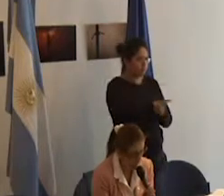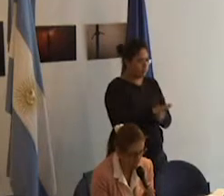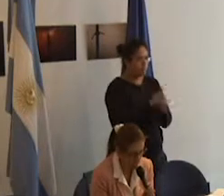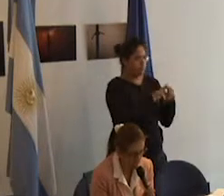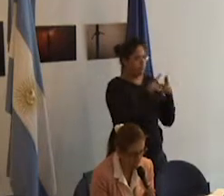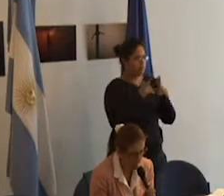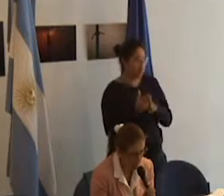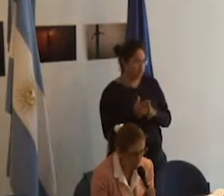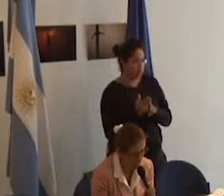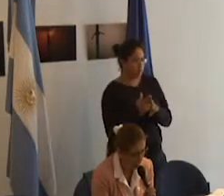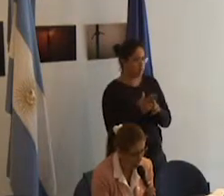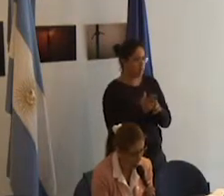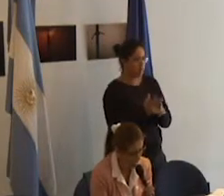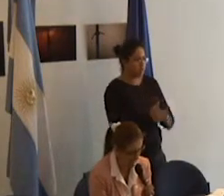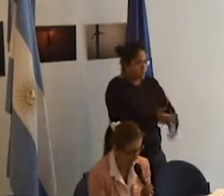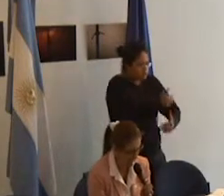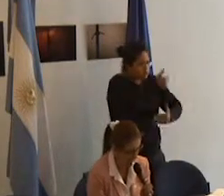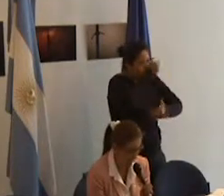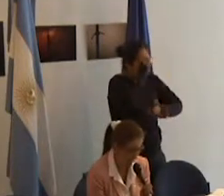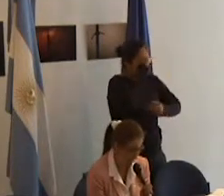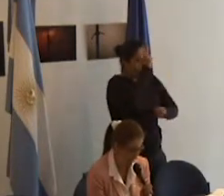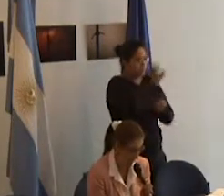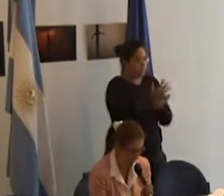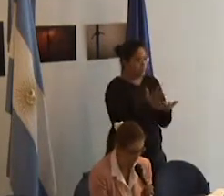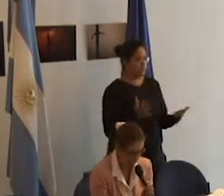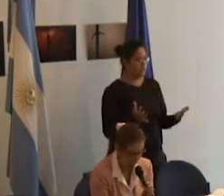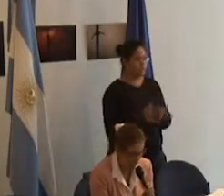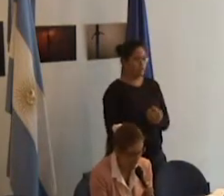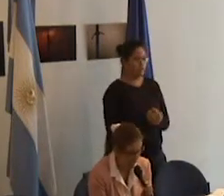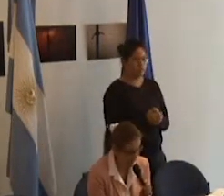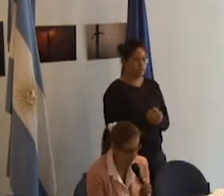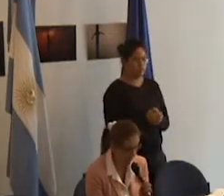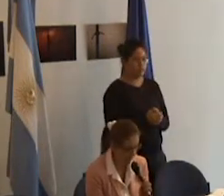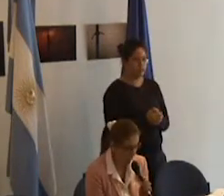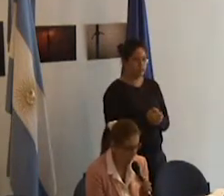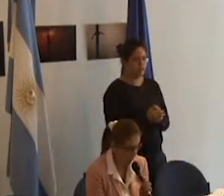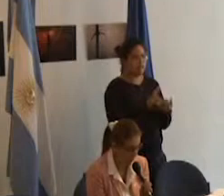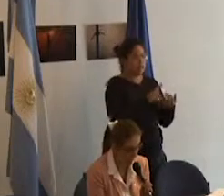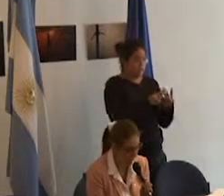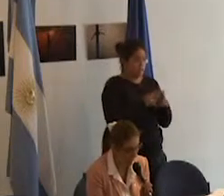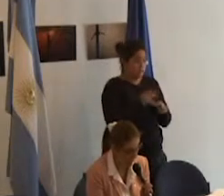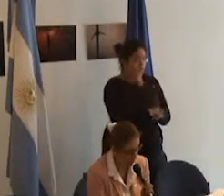la promoción de la concienciación de la diversidad? Y en ese